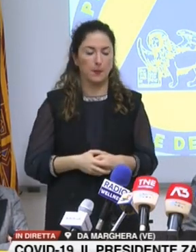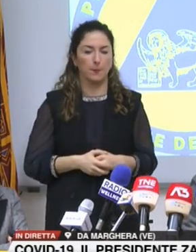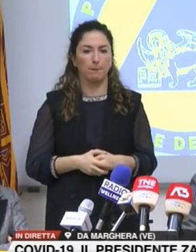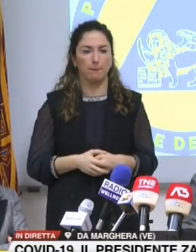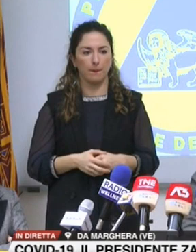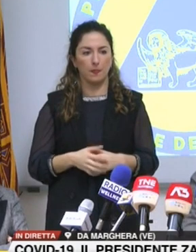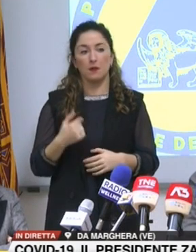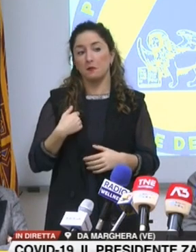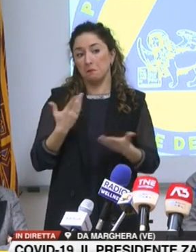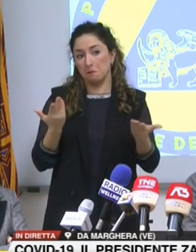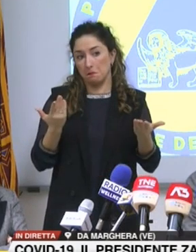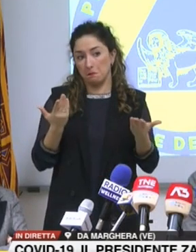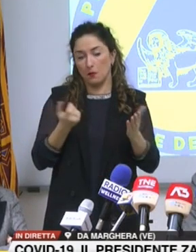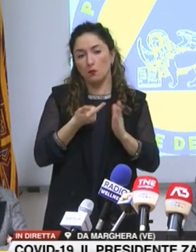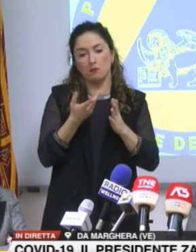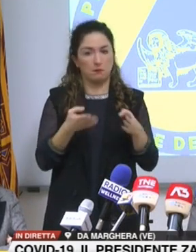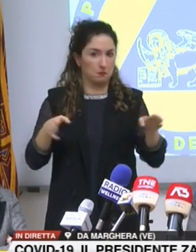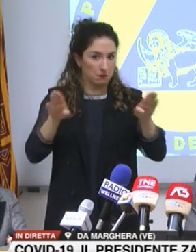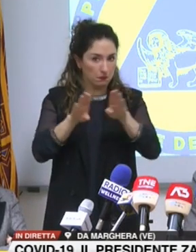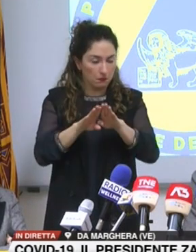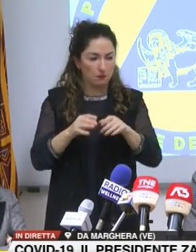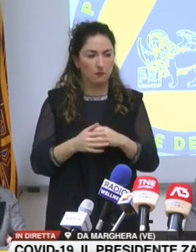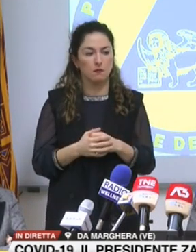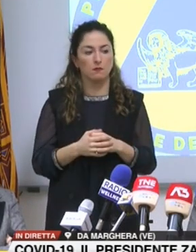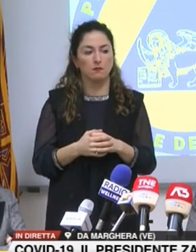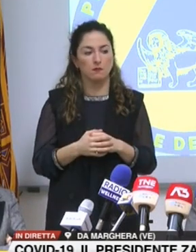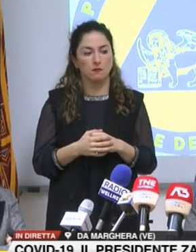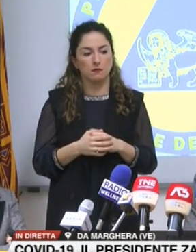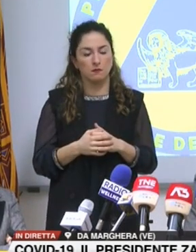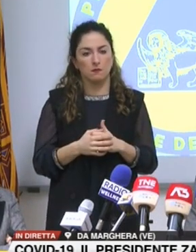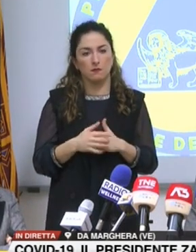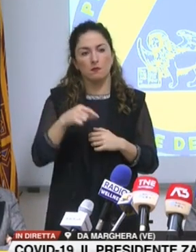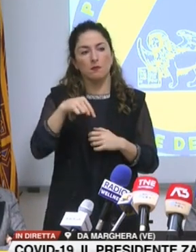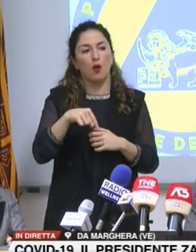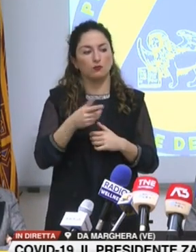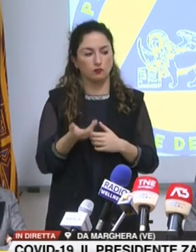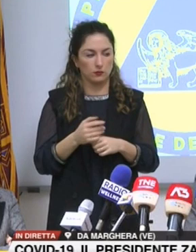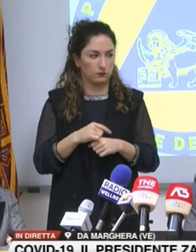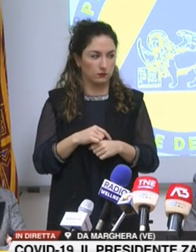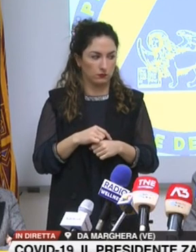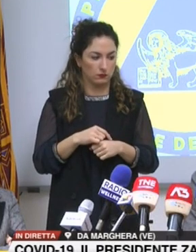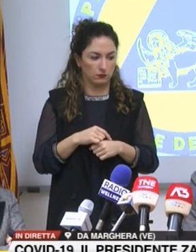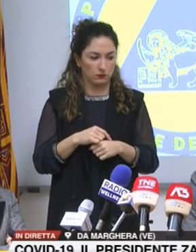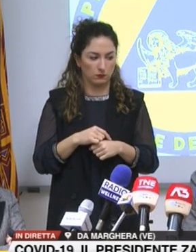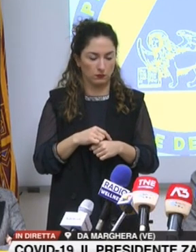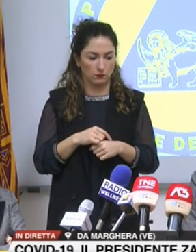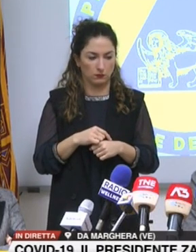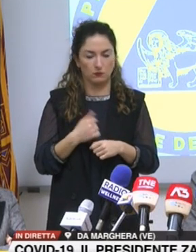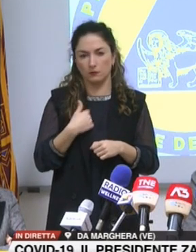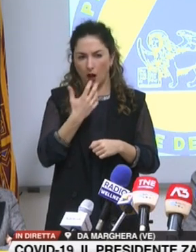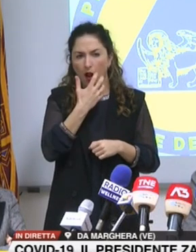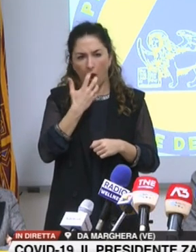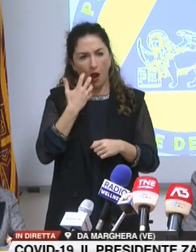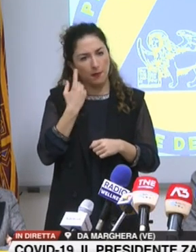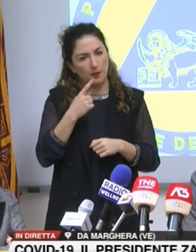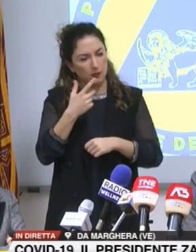Io avrei concluso come presentazione. Vi dico che a parte oggi l'esposizione, che in particolar modo ci tengo per il